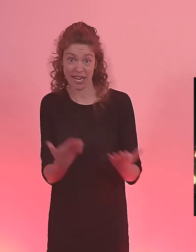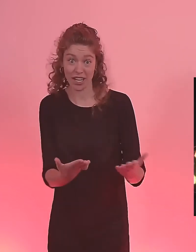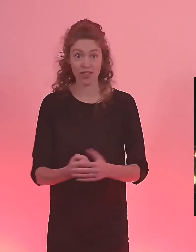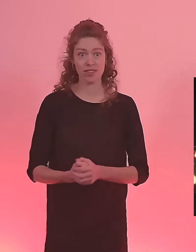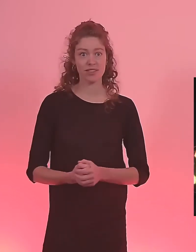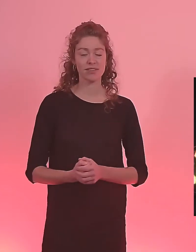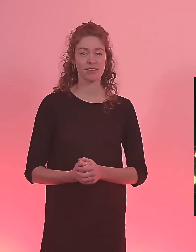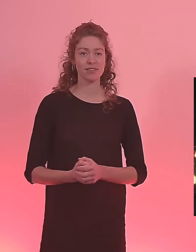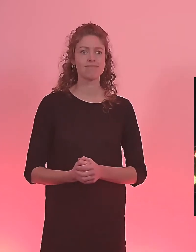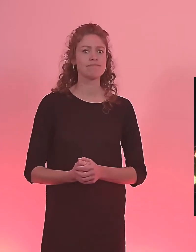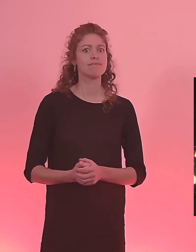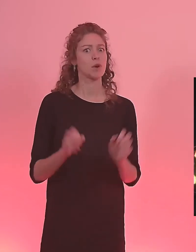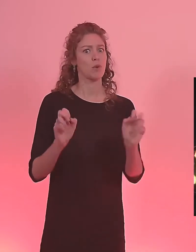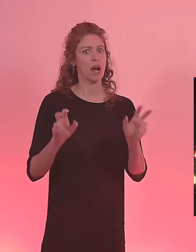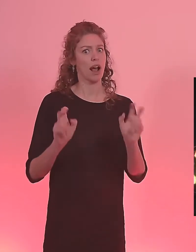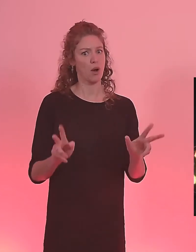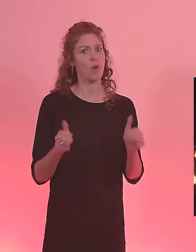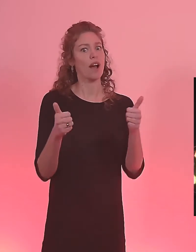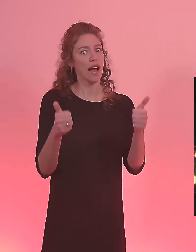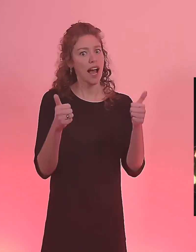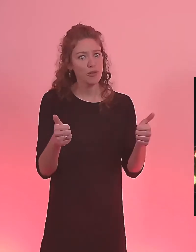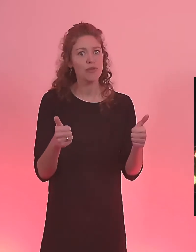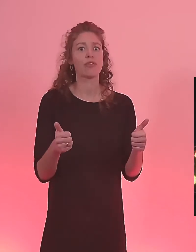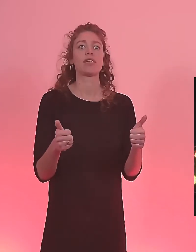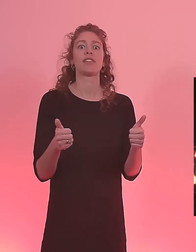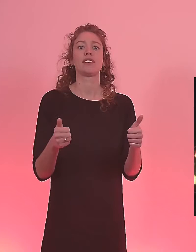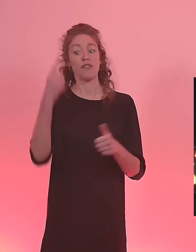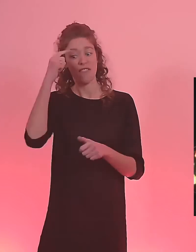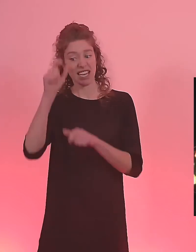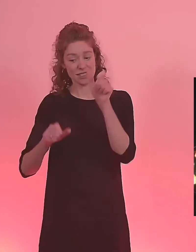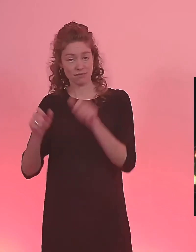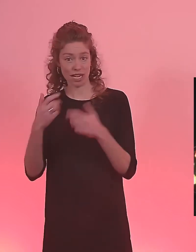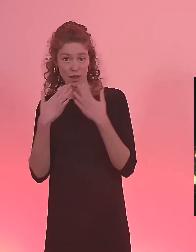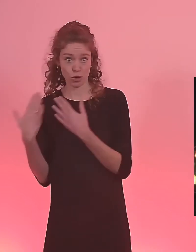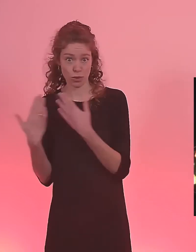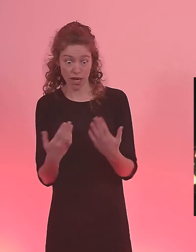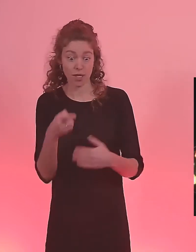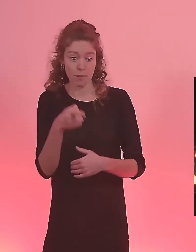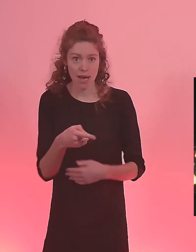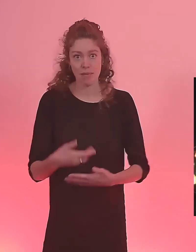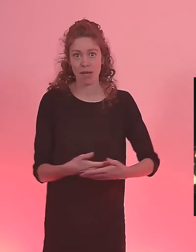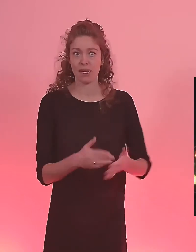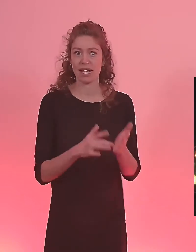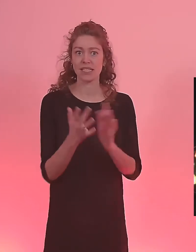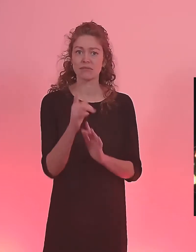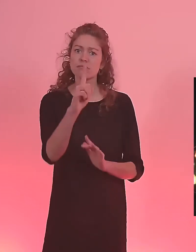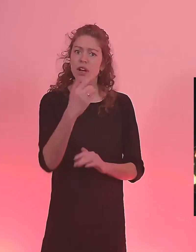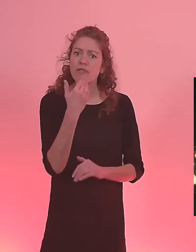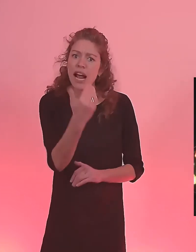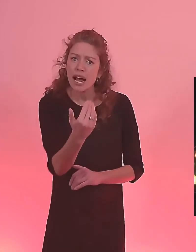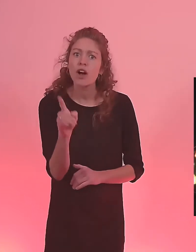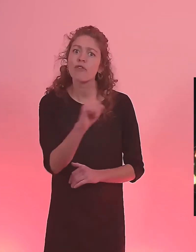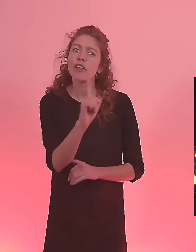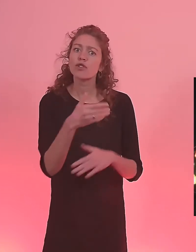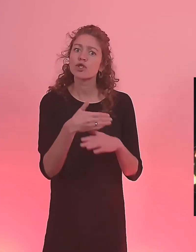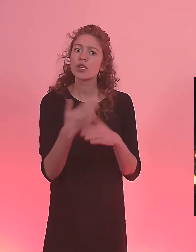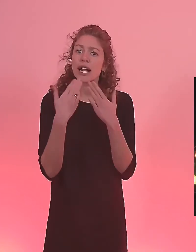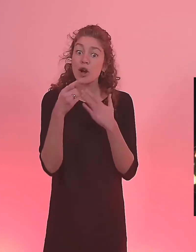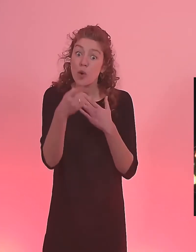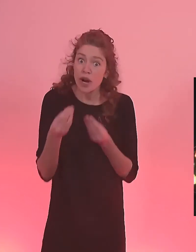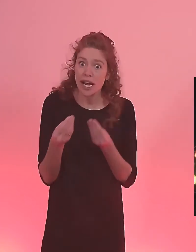wijze cadeaus brachten bij baby Jezus. Hey. Vraag je, wat voor cadeau zou jij baby Jezus geven? Een